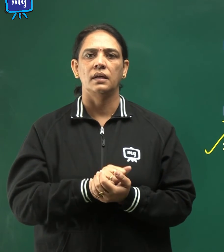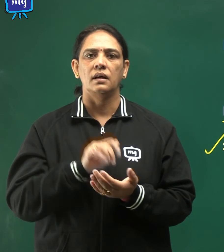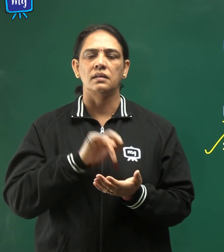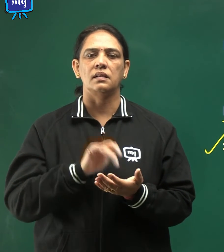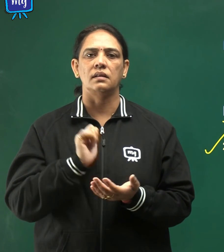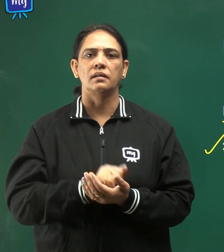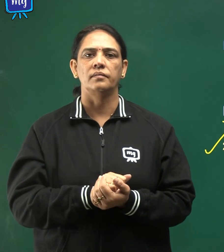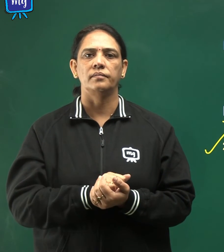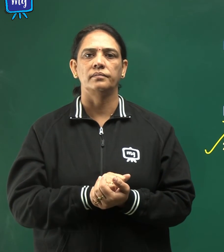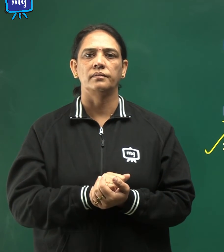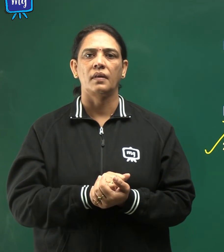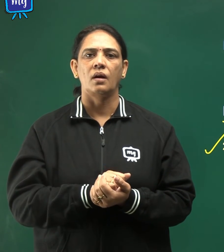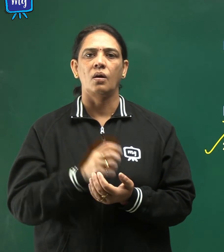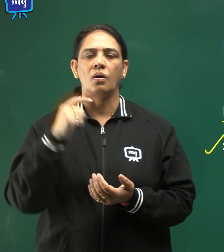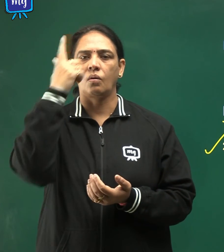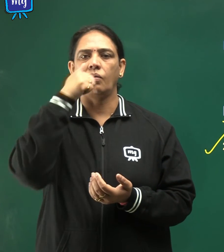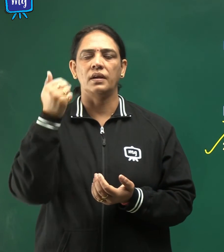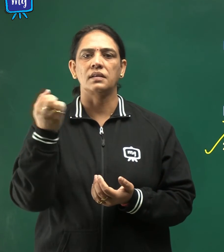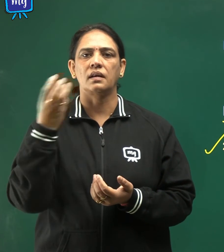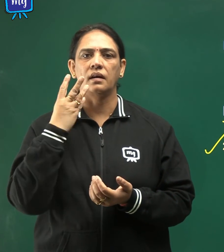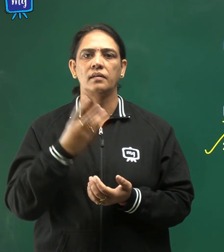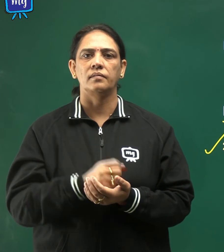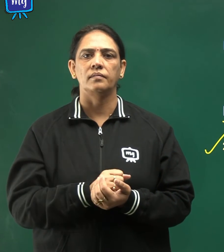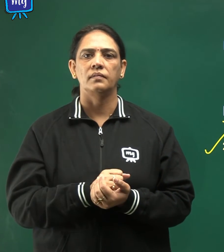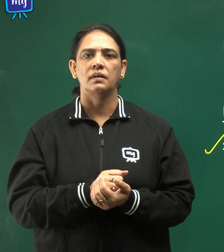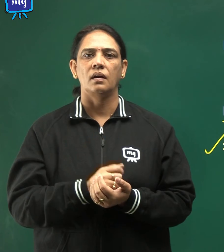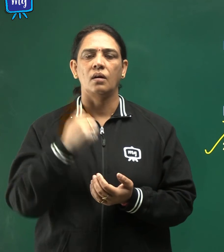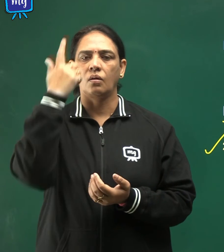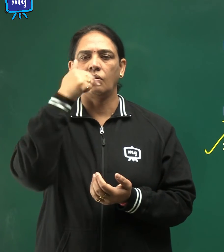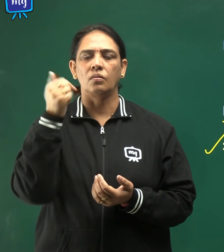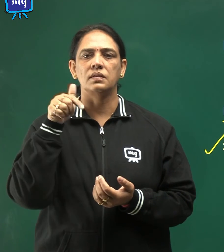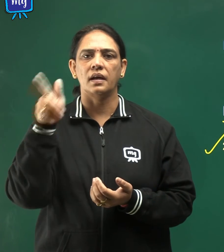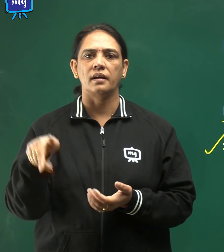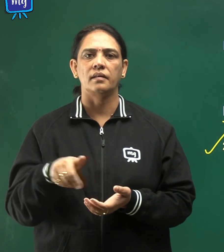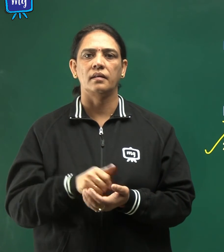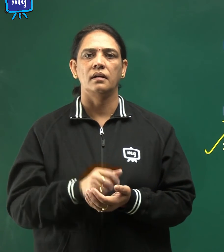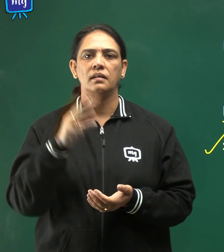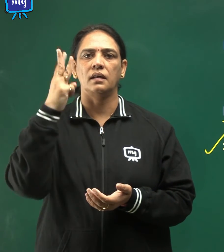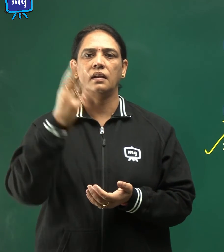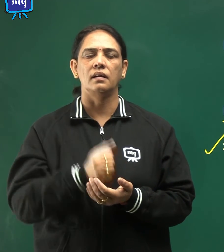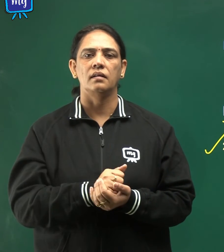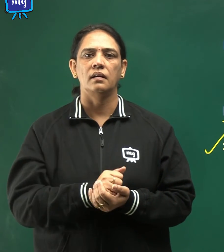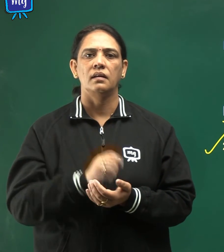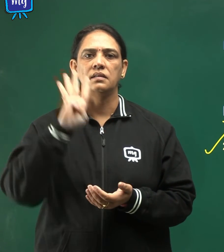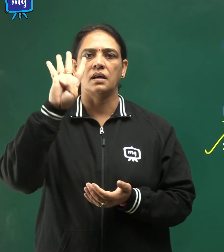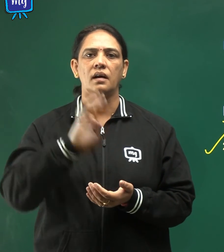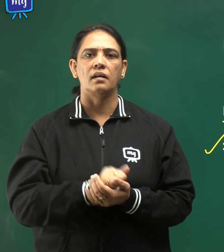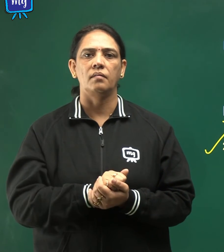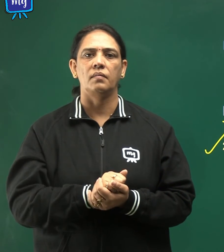स्थित कोई संख्या कौन कौन सी है? 3